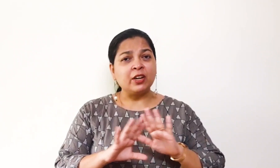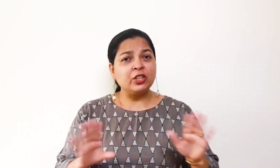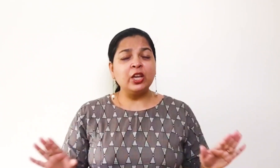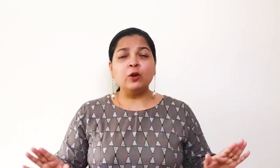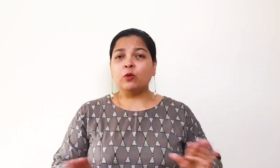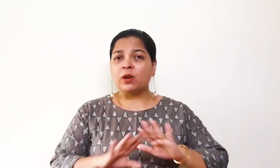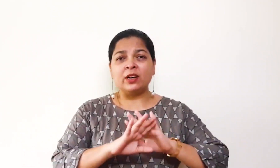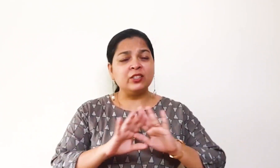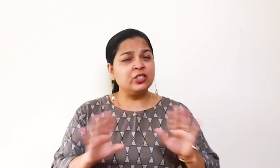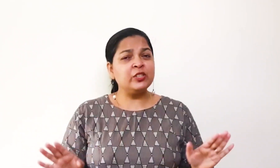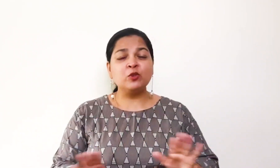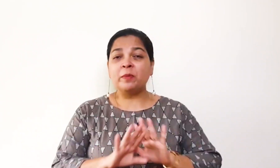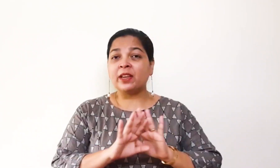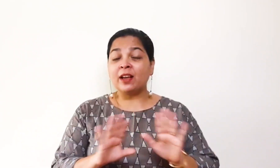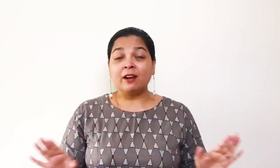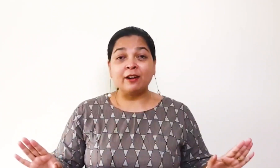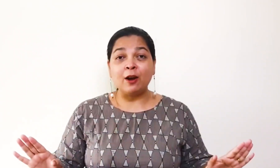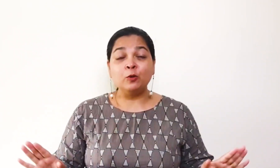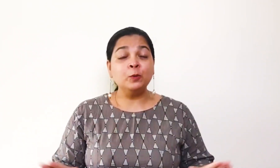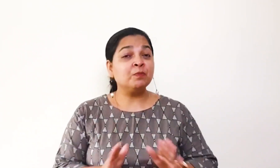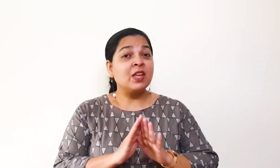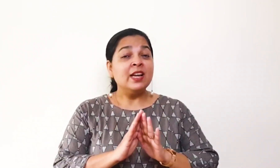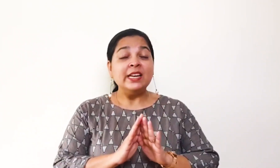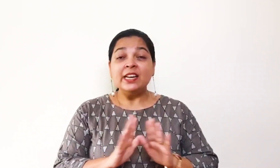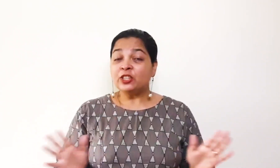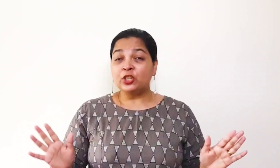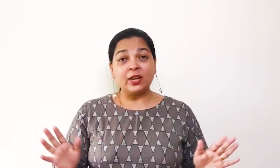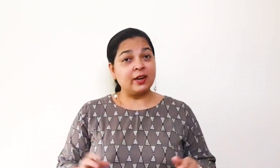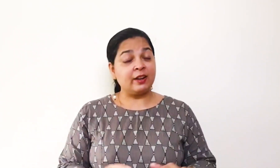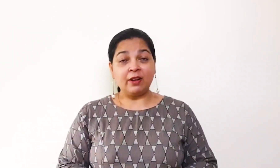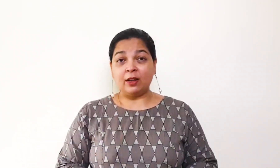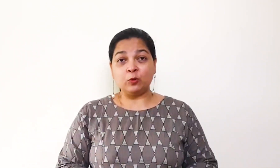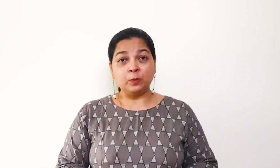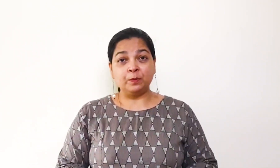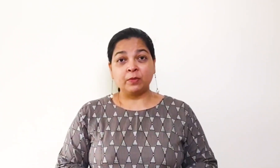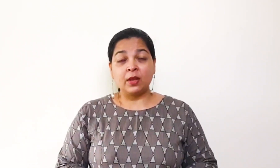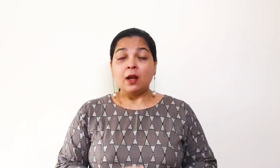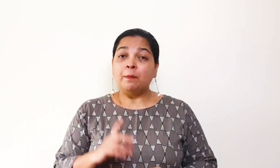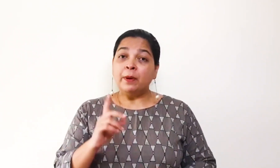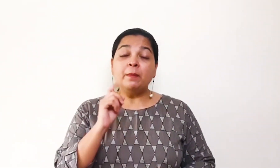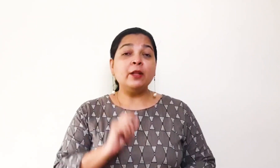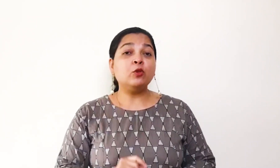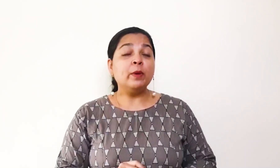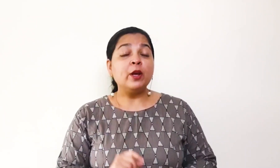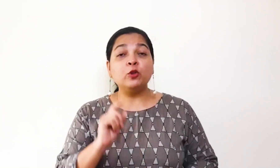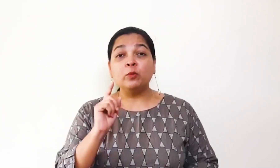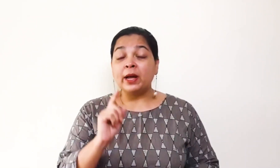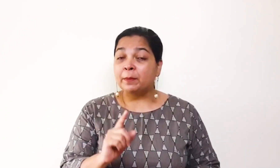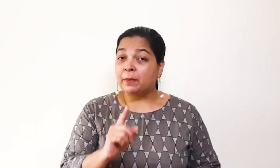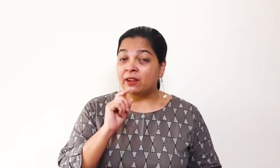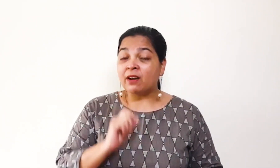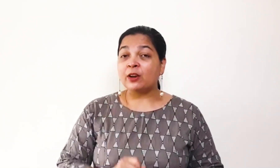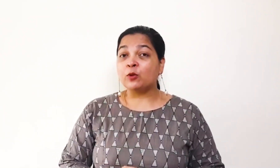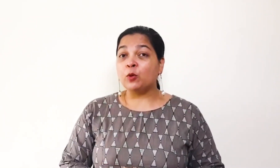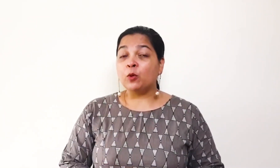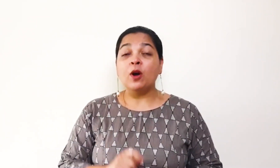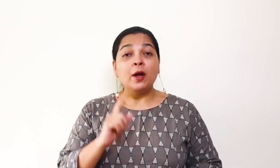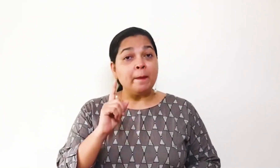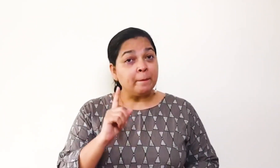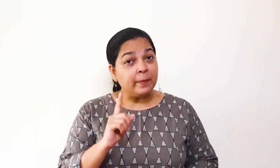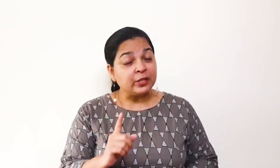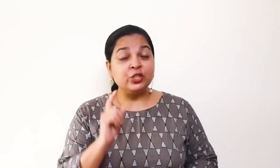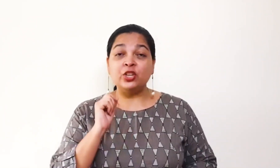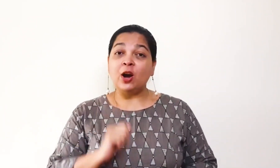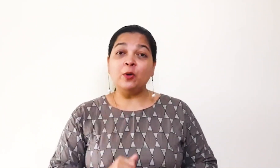ଥିବା ପ୍ରତ୍ୟେକ ବ୍ୟକ୍ତି ଏବଂ ସମସ୍ତ ଜିନିଷକୁ ମୁଁ ନଷ୍ଟ କରିଦେବି, କିନ୍ତୁ ମୁଁ ତୁମକୁ ଆଉ ତୁମ